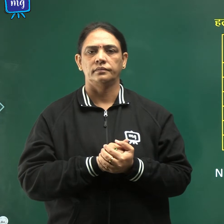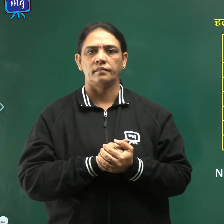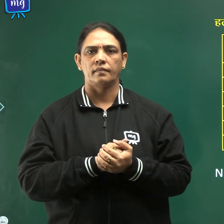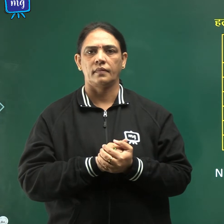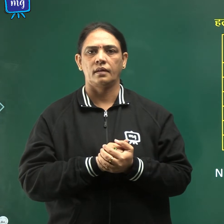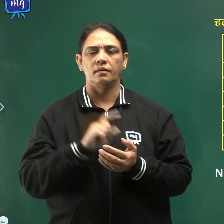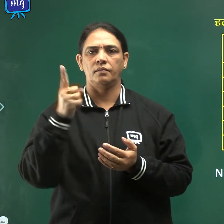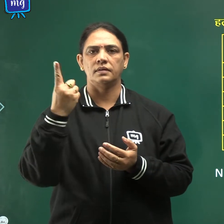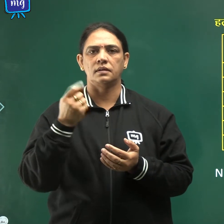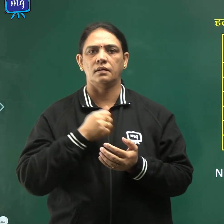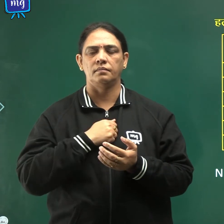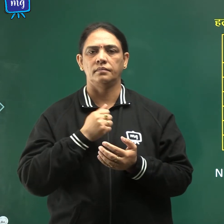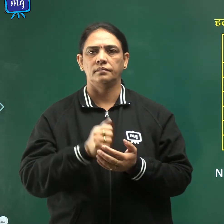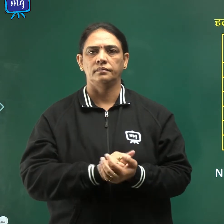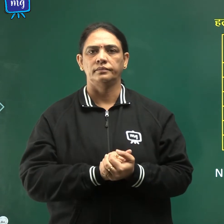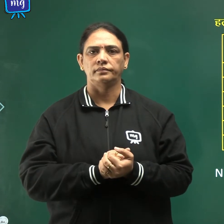सबसे पहले हम